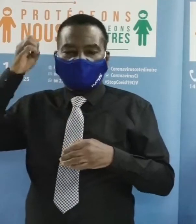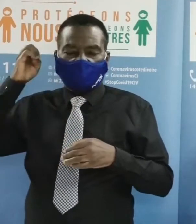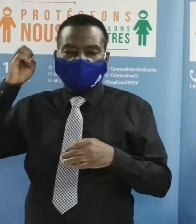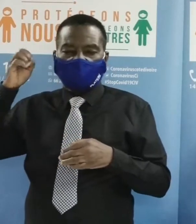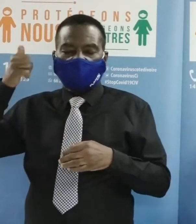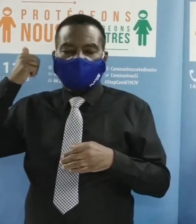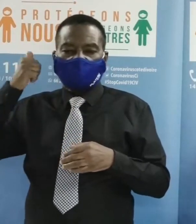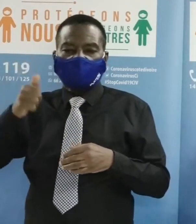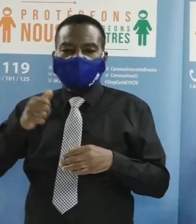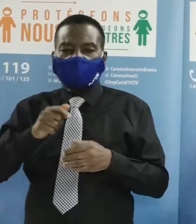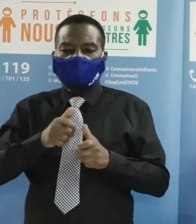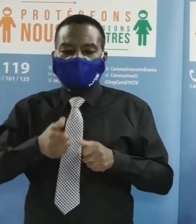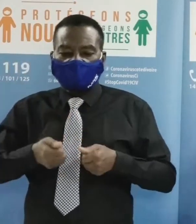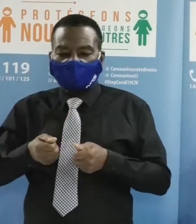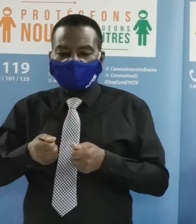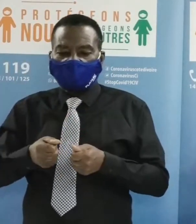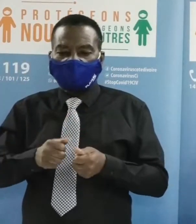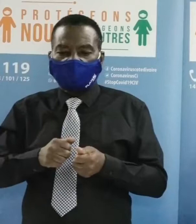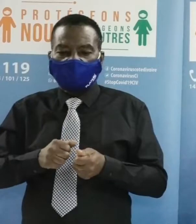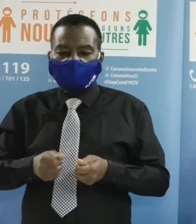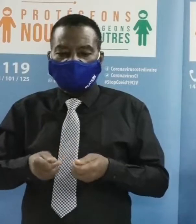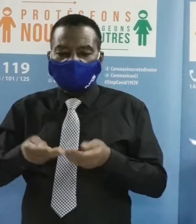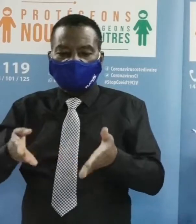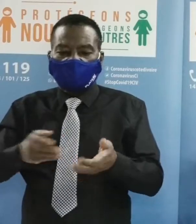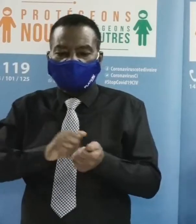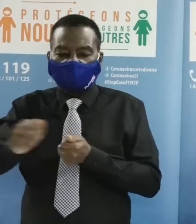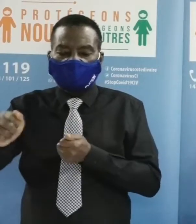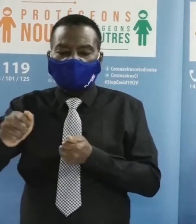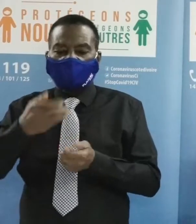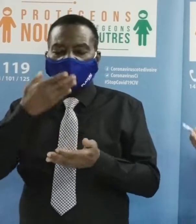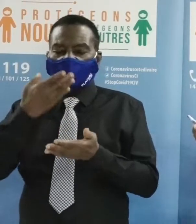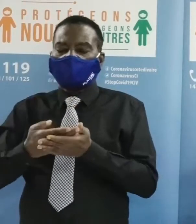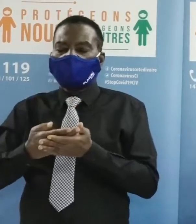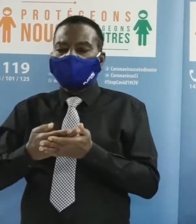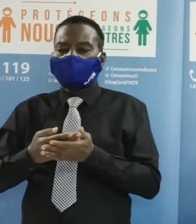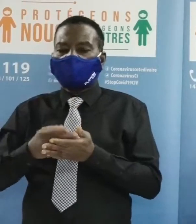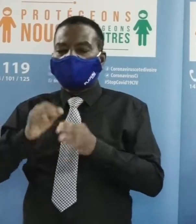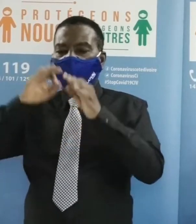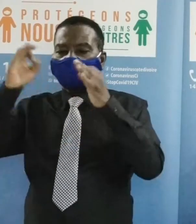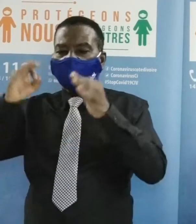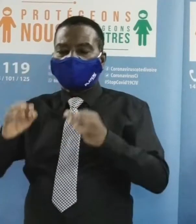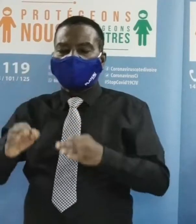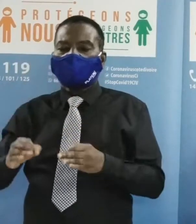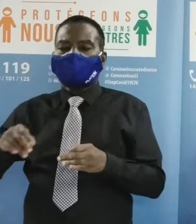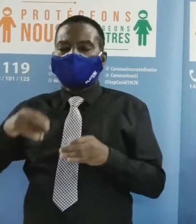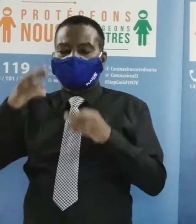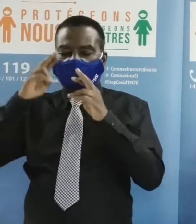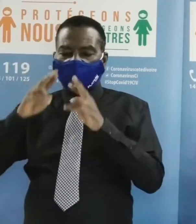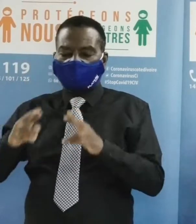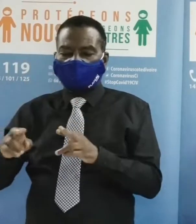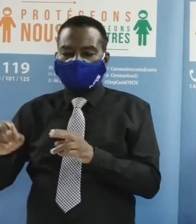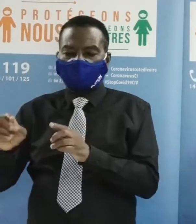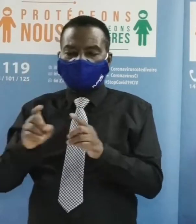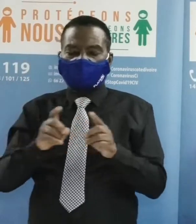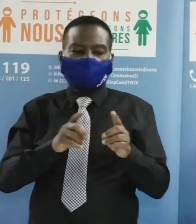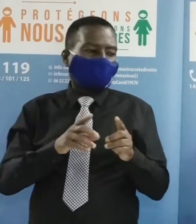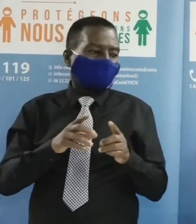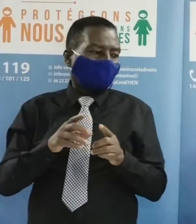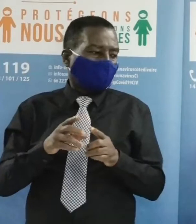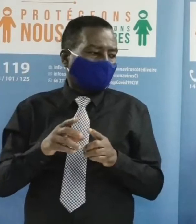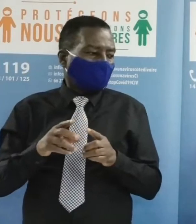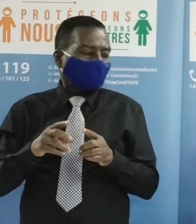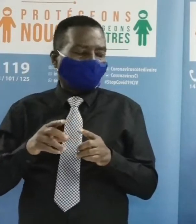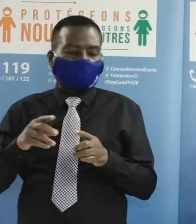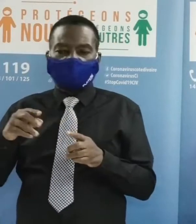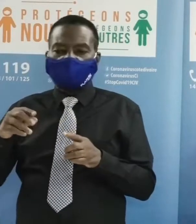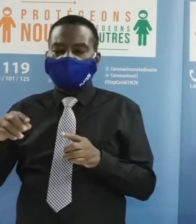laissé passer en bonne et due forme donc nous avons respecté le règlement étant en